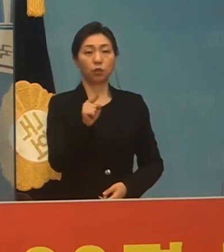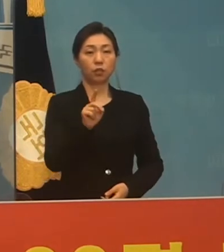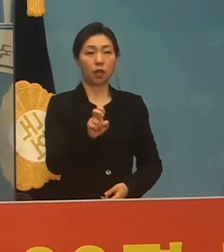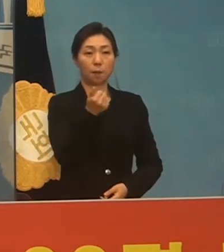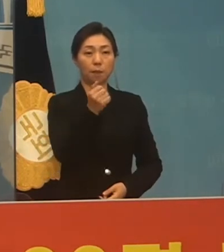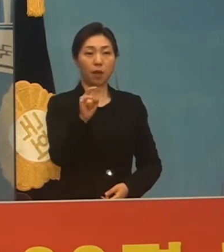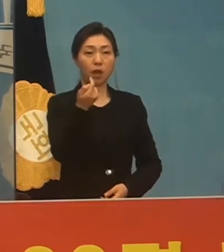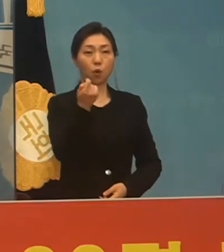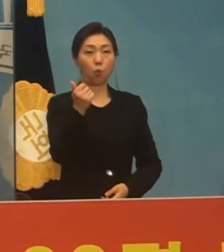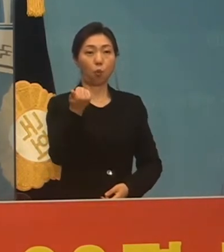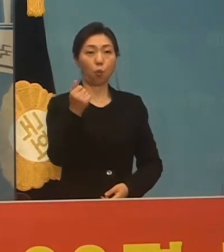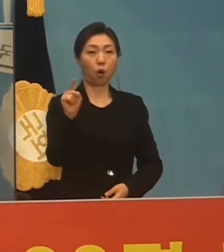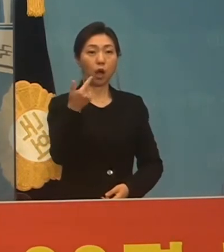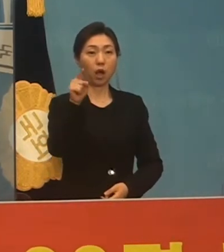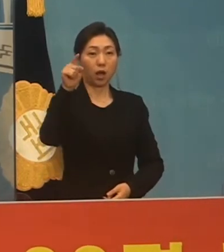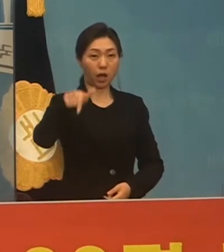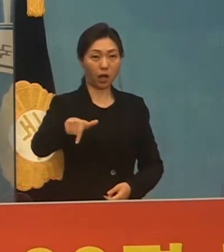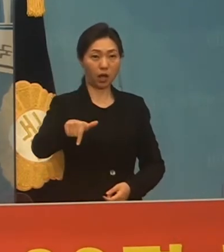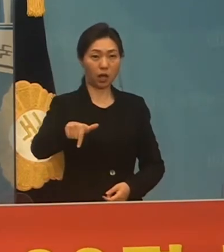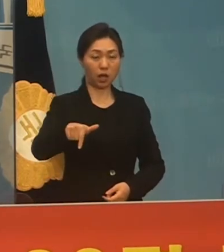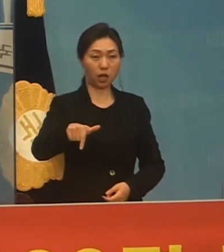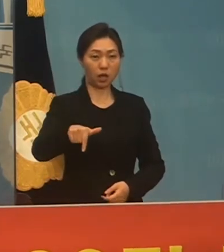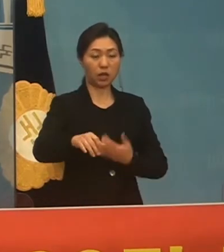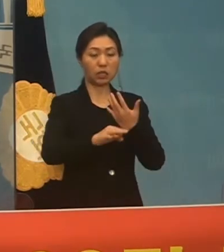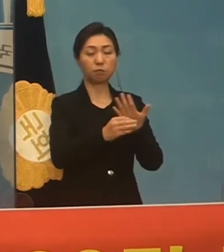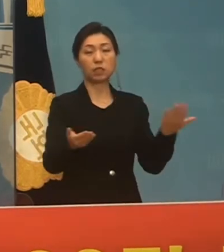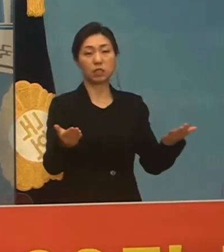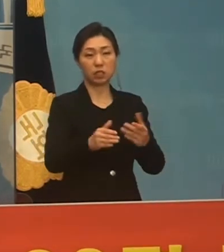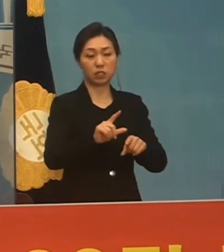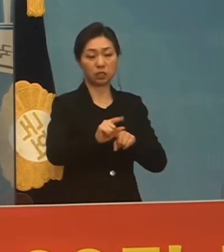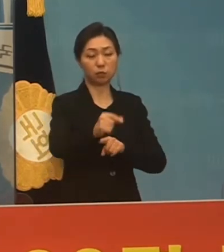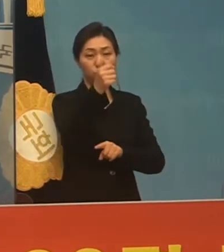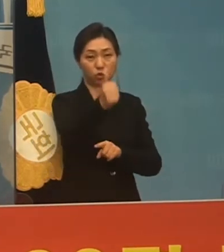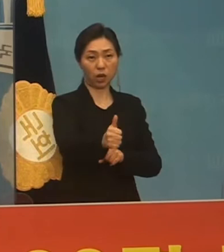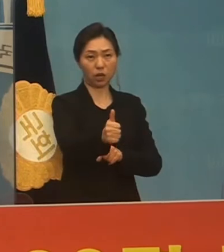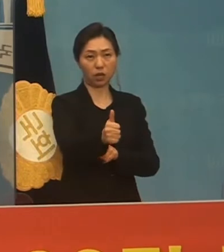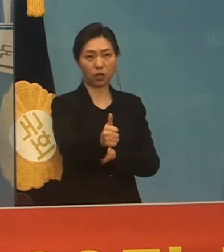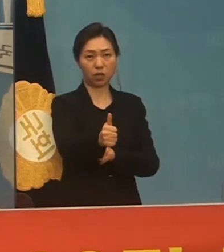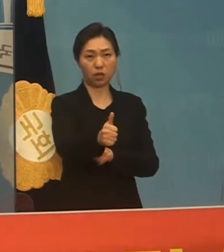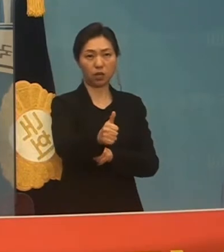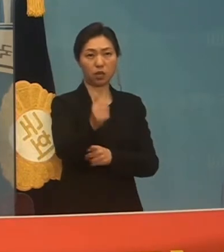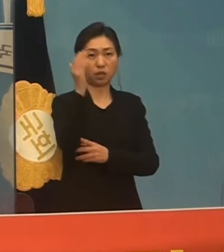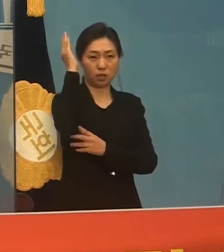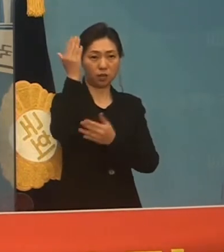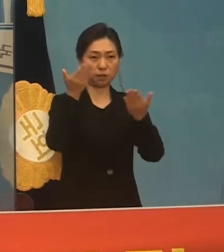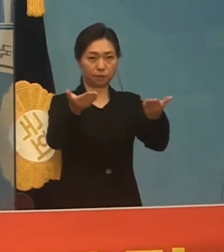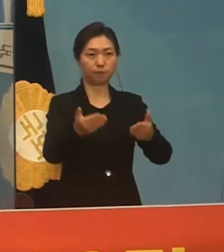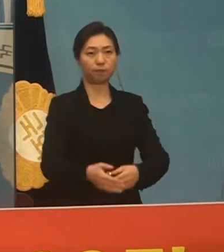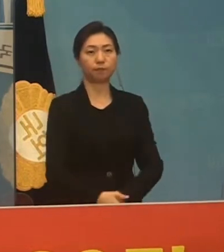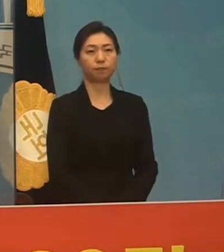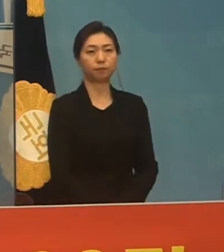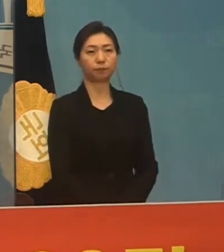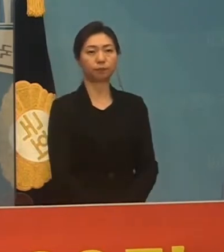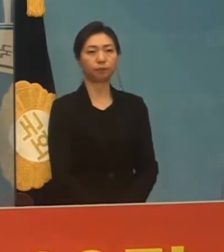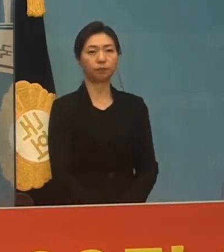남해학 비정규직 지회 지휘장을 맡고 계신 구성길 지휘장님의 말씀이 있겠습니다.